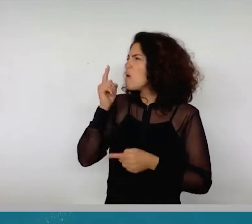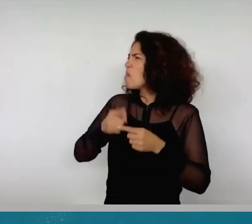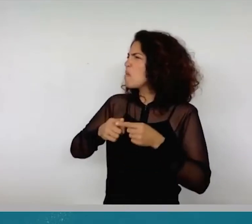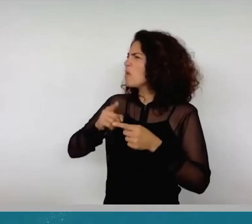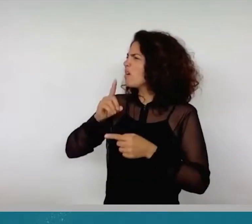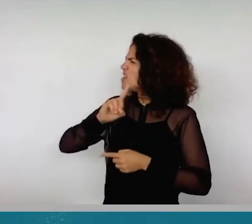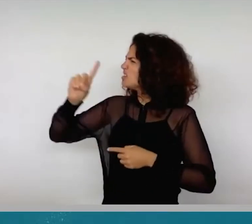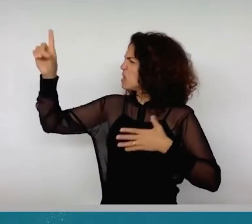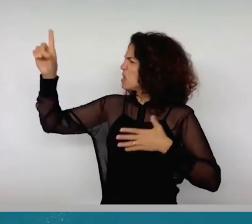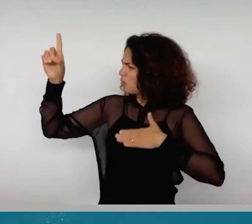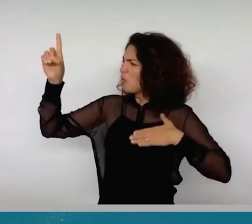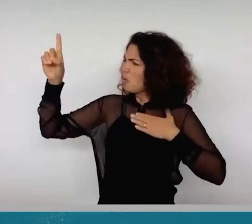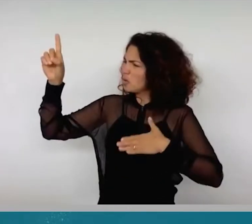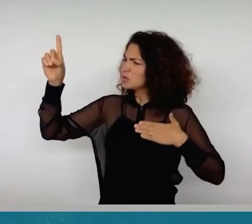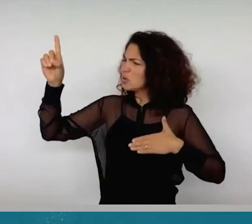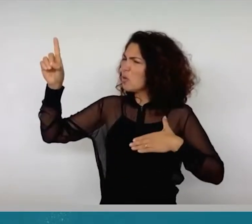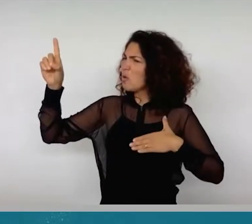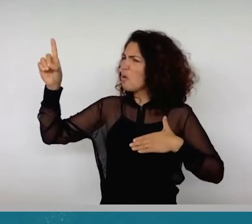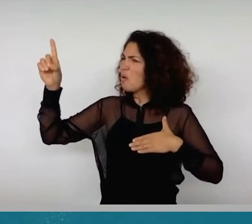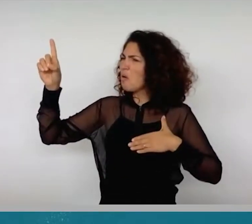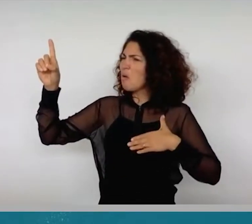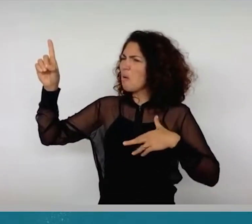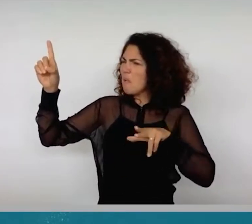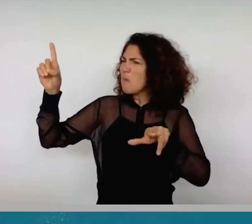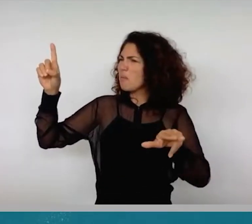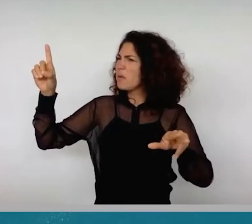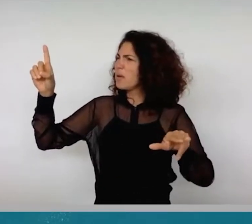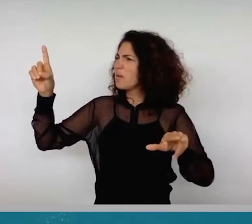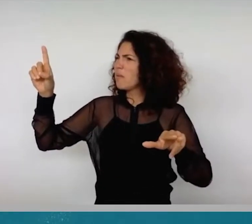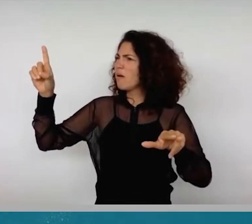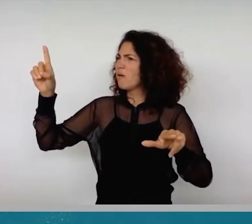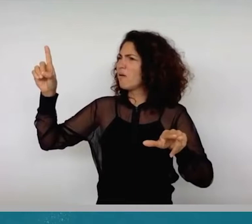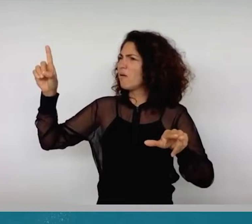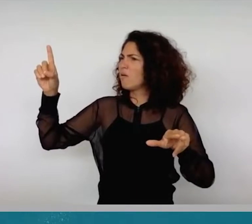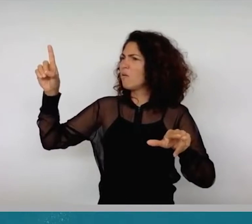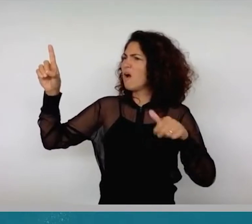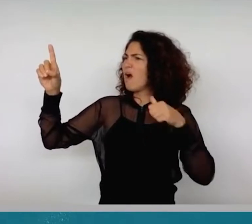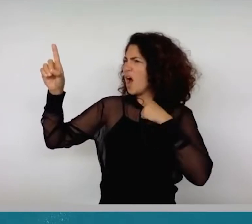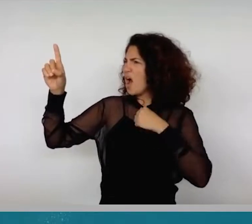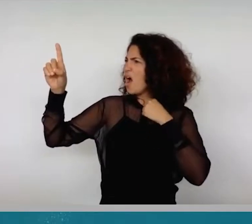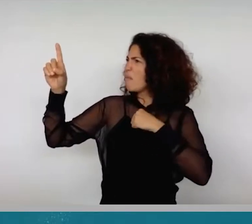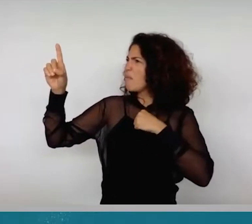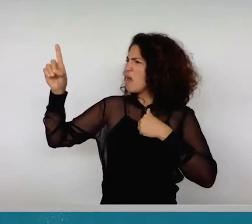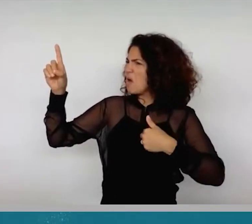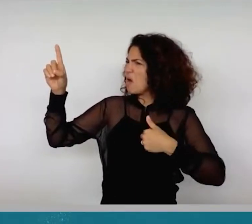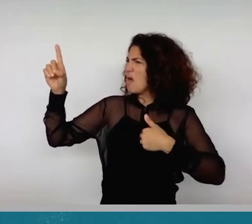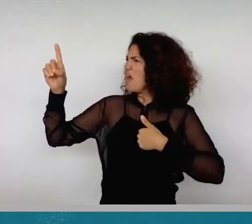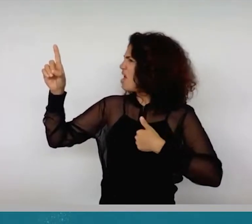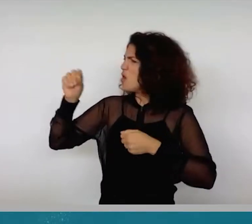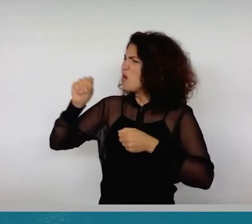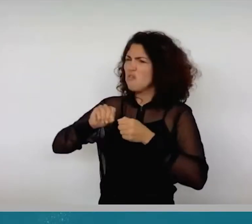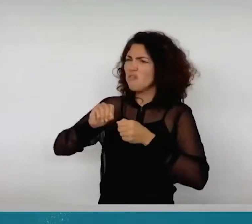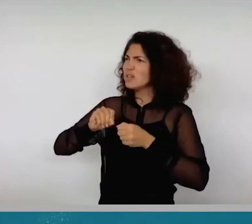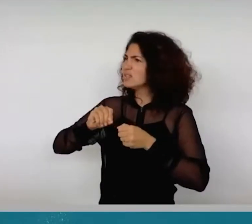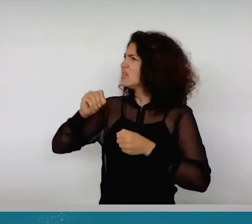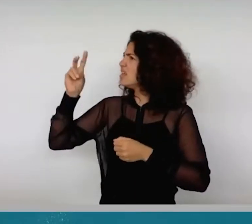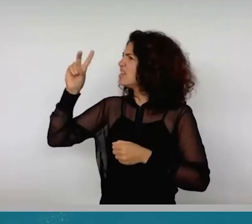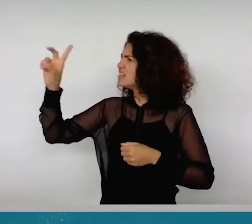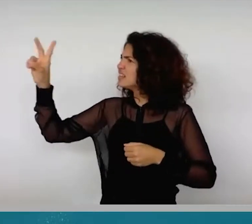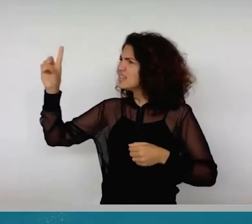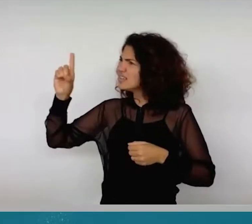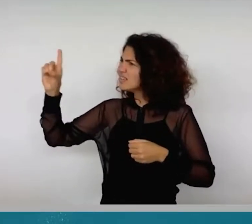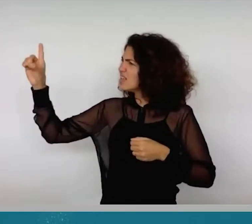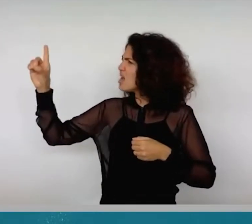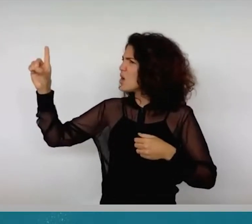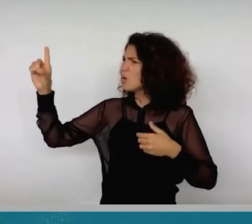comigo? Isso é cobiça, isso é cobiça. Isso é mais comum do que você imagina. Por